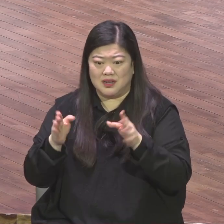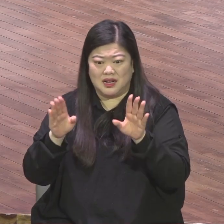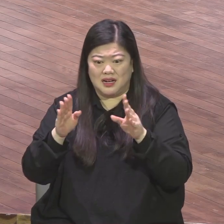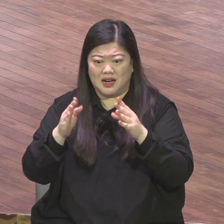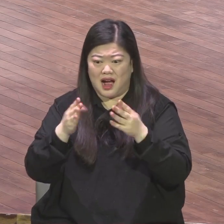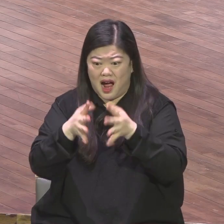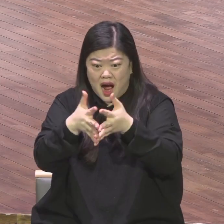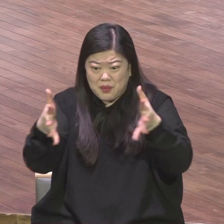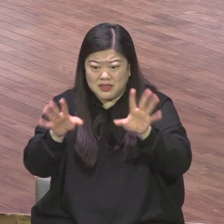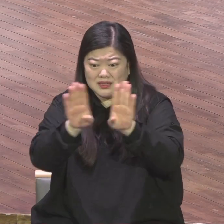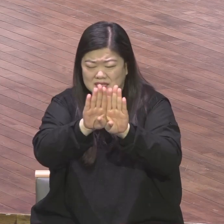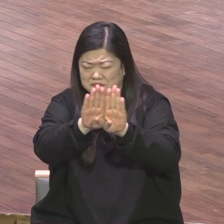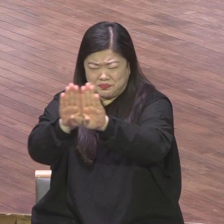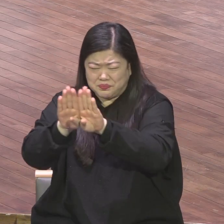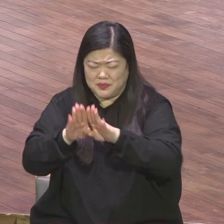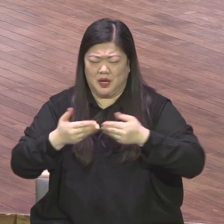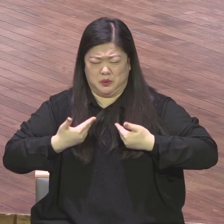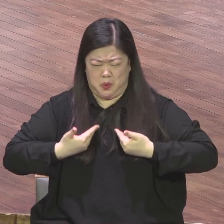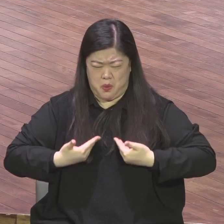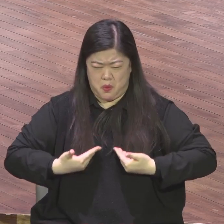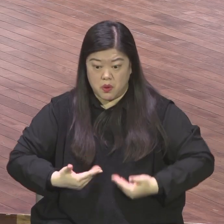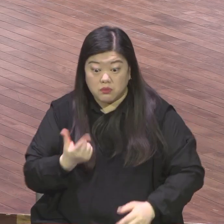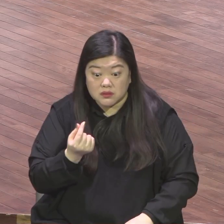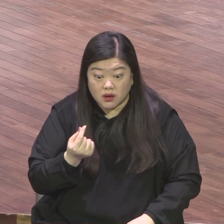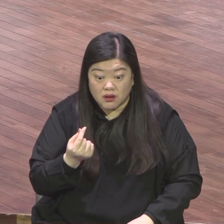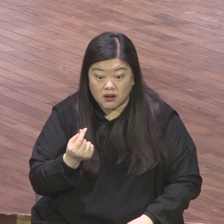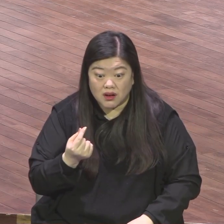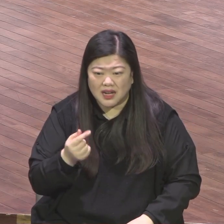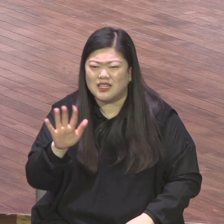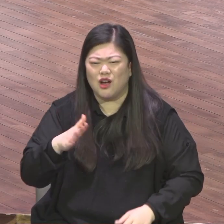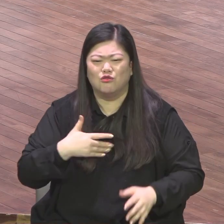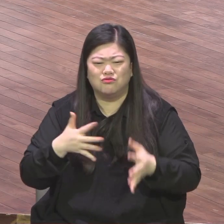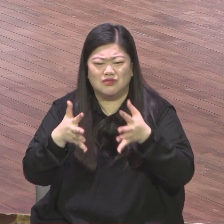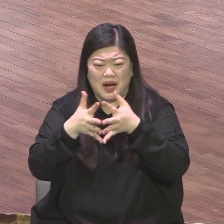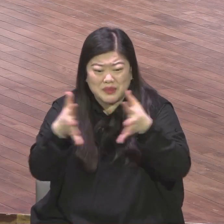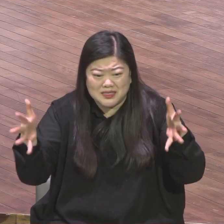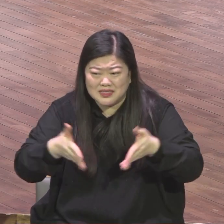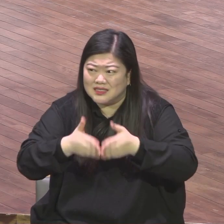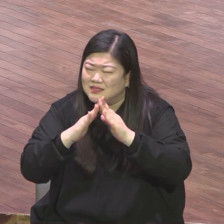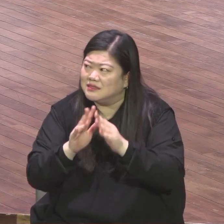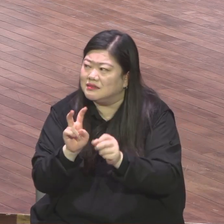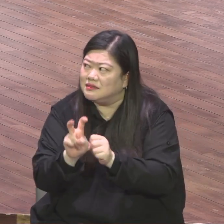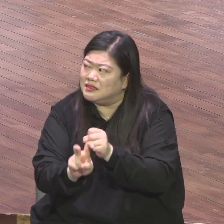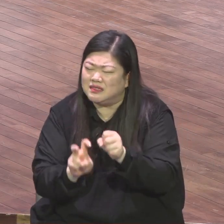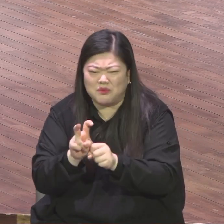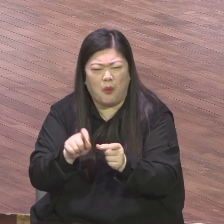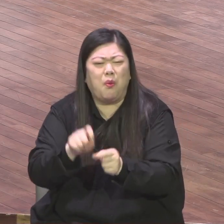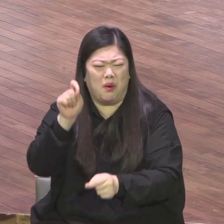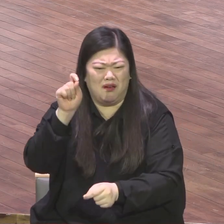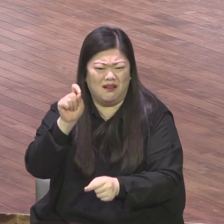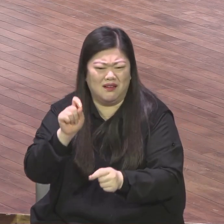하나도 안 들 정도가 아니고 잘 지었어요. 근데 20몇 년째 살고 있는데 그거 뭐